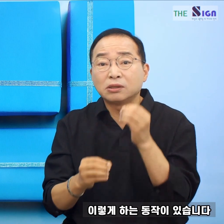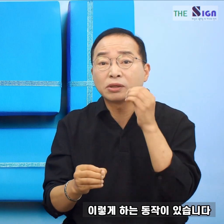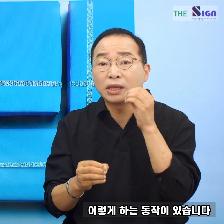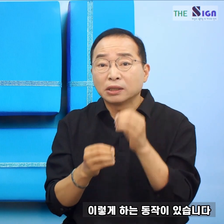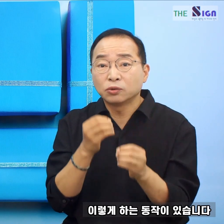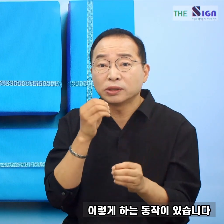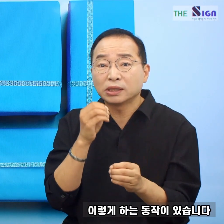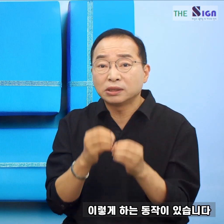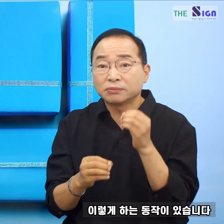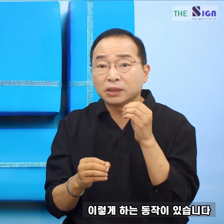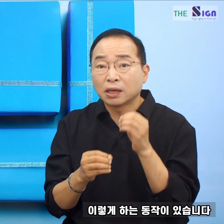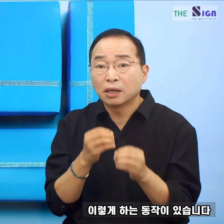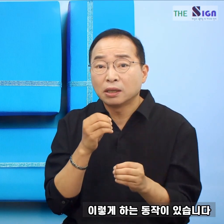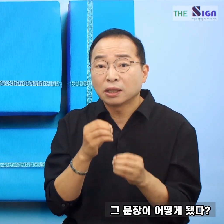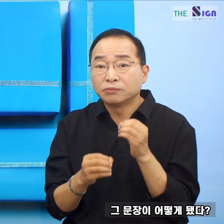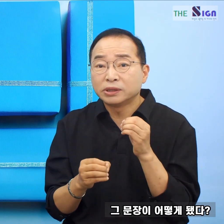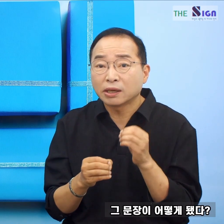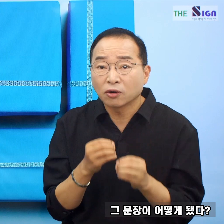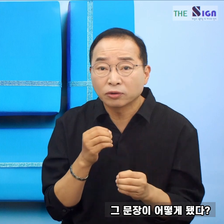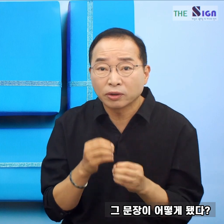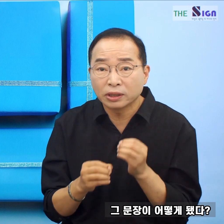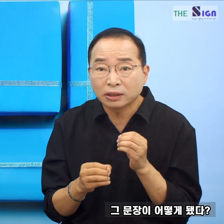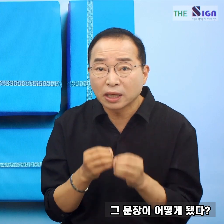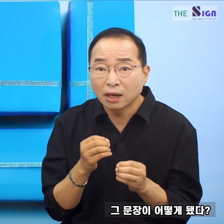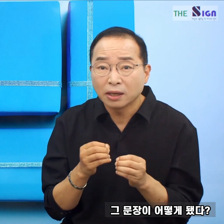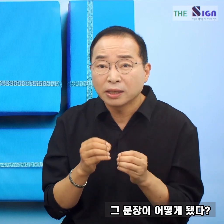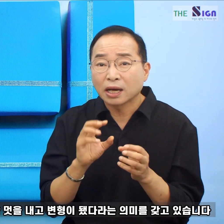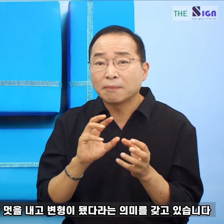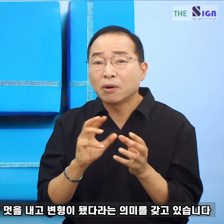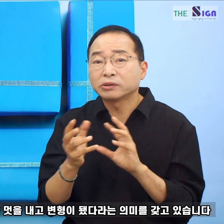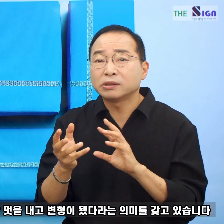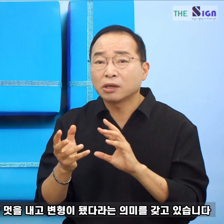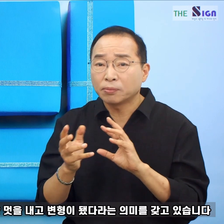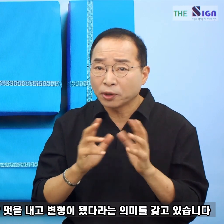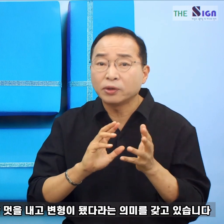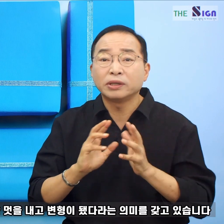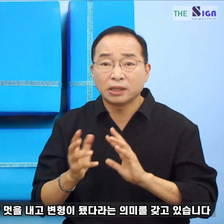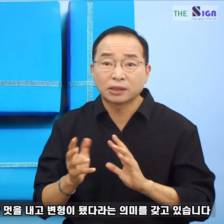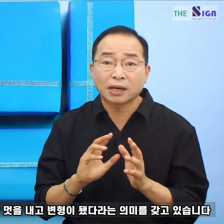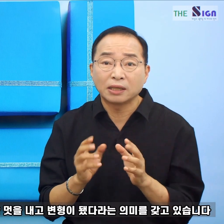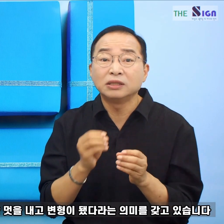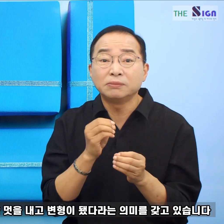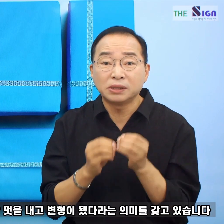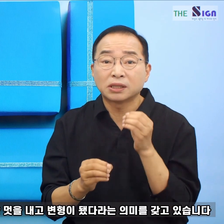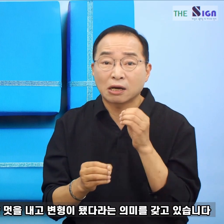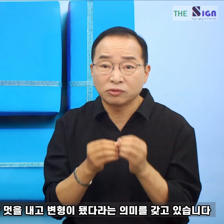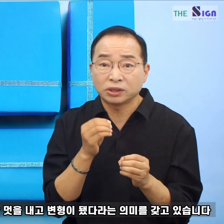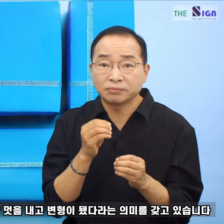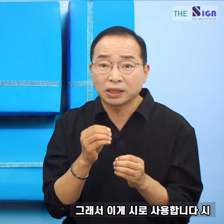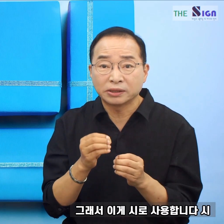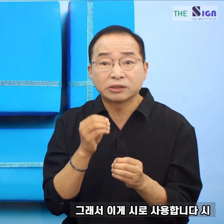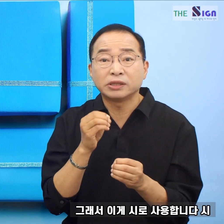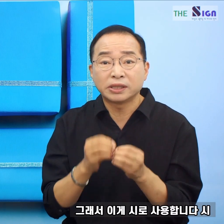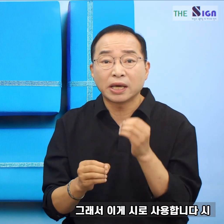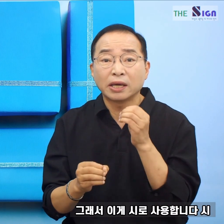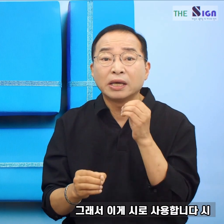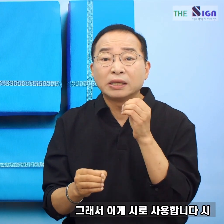하는 동작이 있습니다. 그 문장이 어떻게 됐다? 약간 멋을 내고 변형이 됐다라는 의미를 갖고 있습니다. 그래서 이게